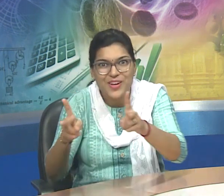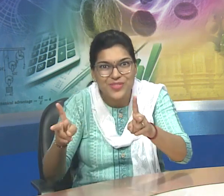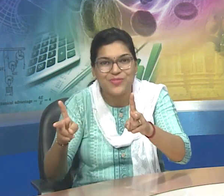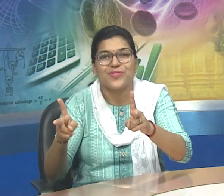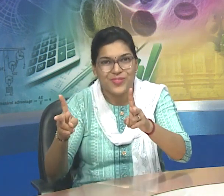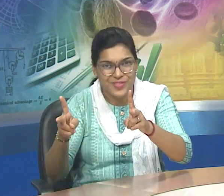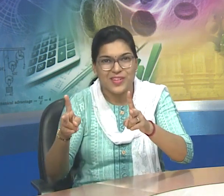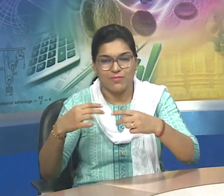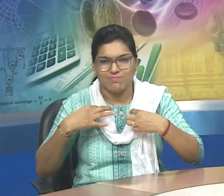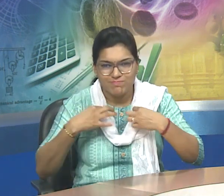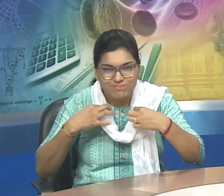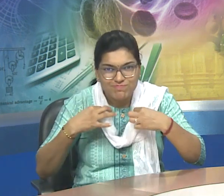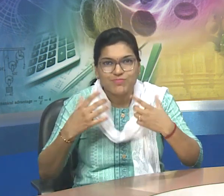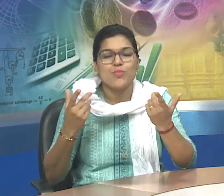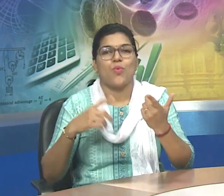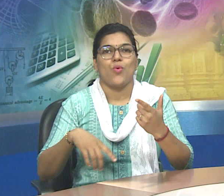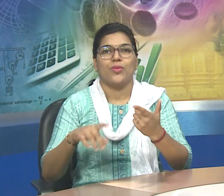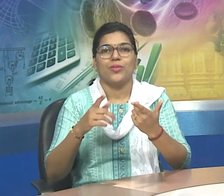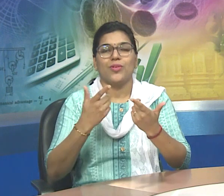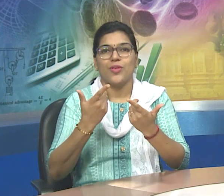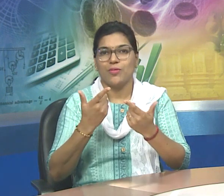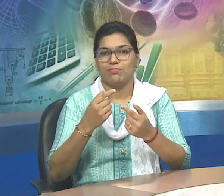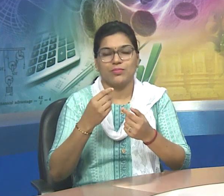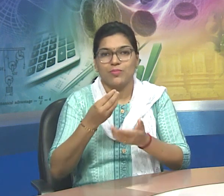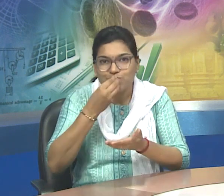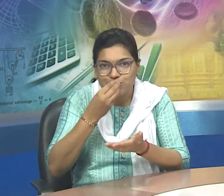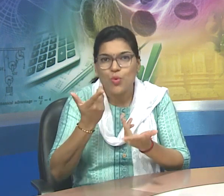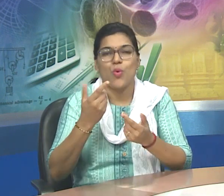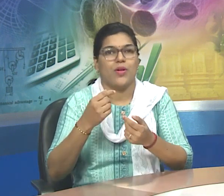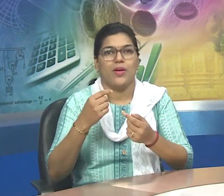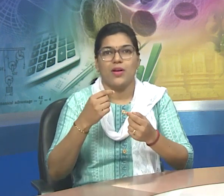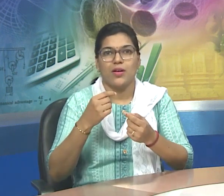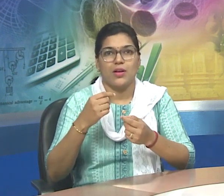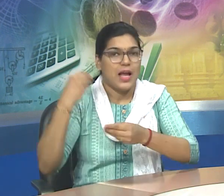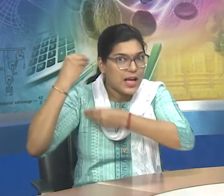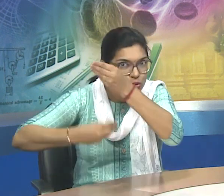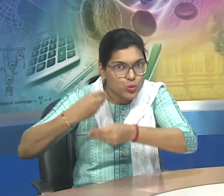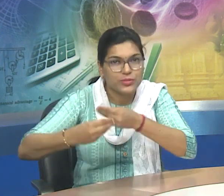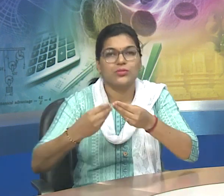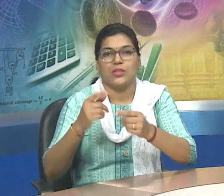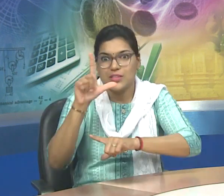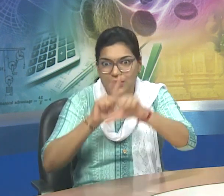और state is a political concept where the nation is a cultural and a psychological body.